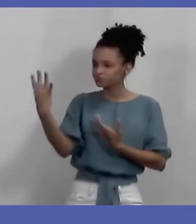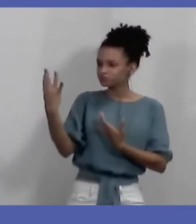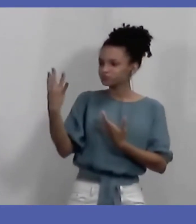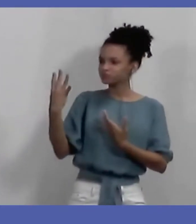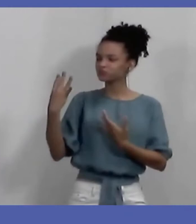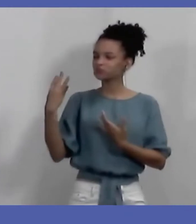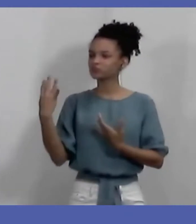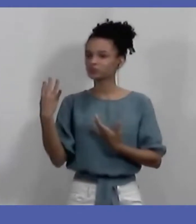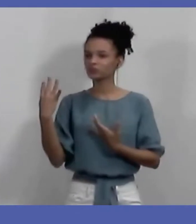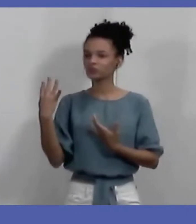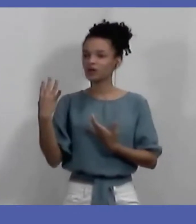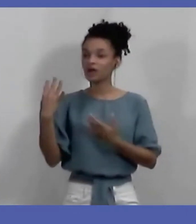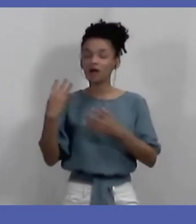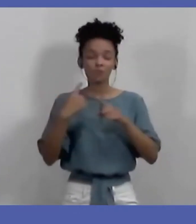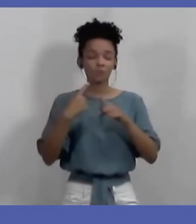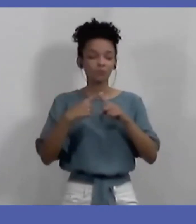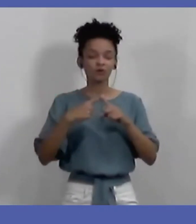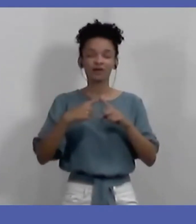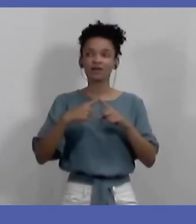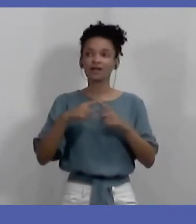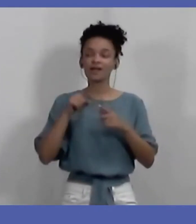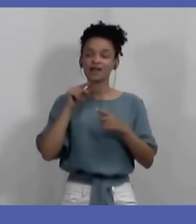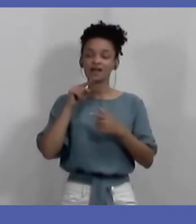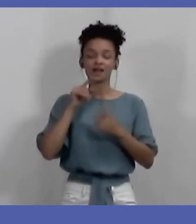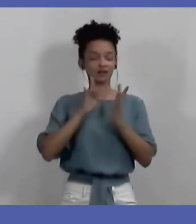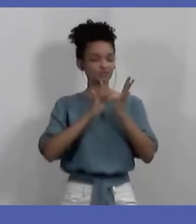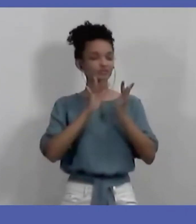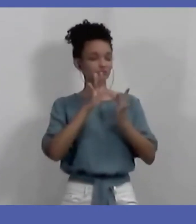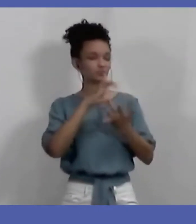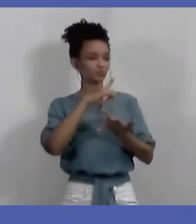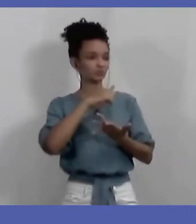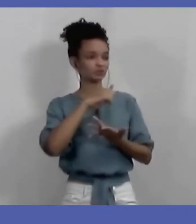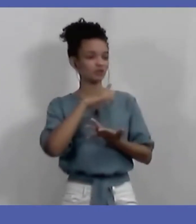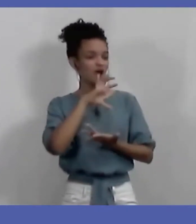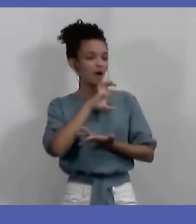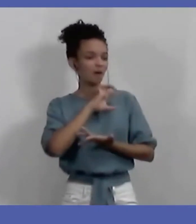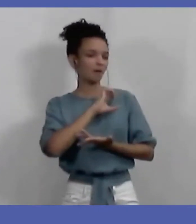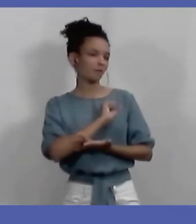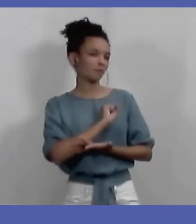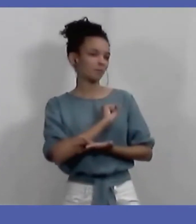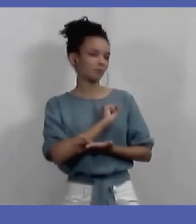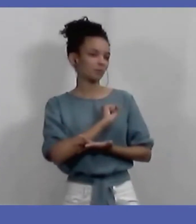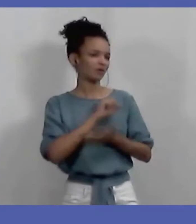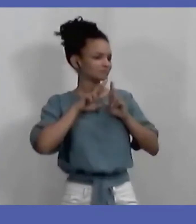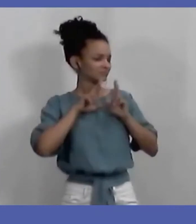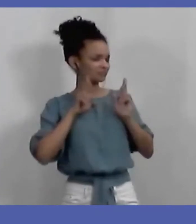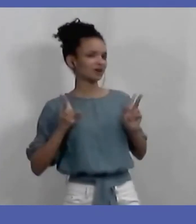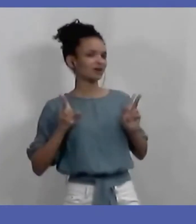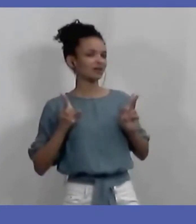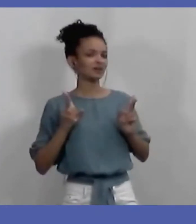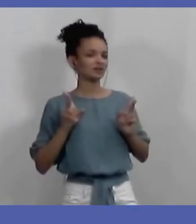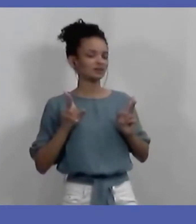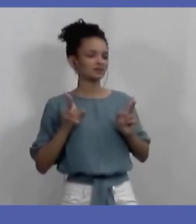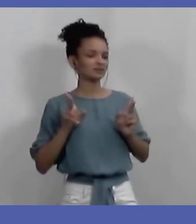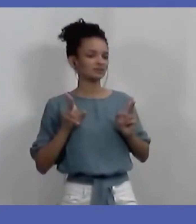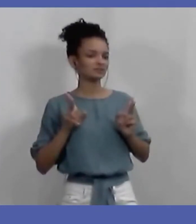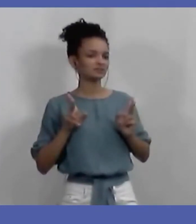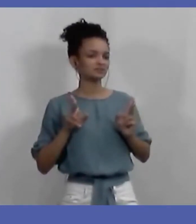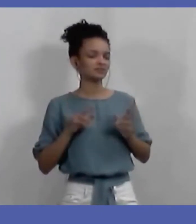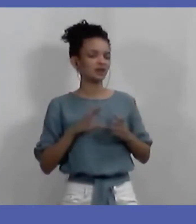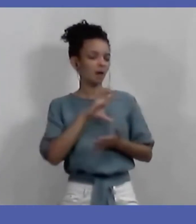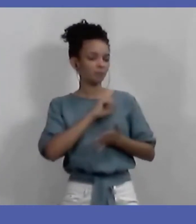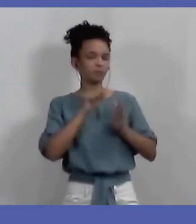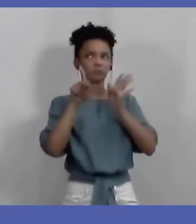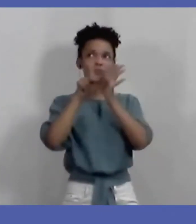amor de Deus pelas pessoas. Ele era diferente. Então, quando